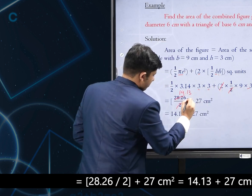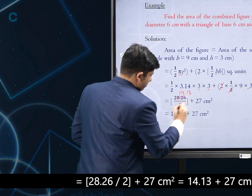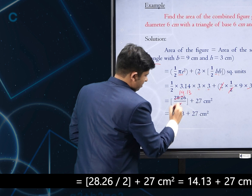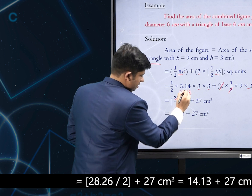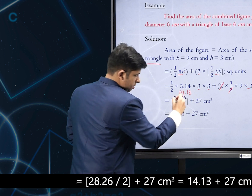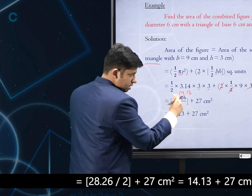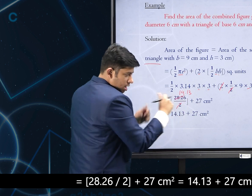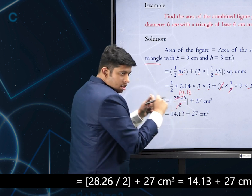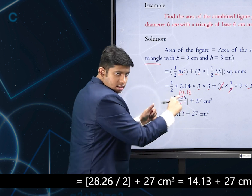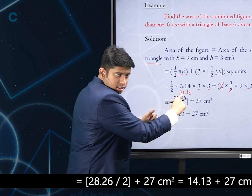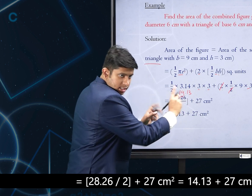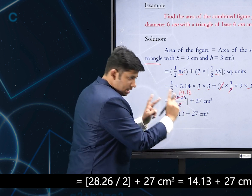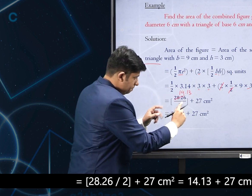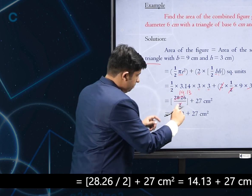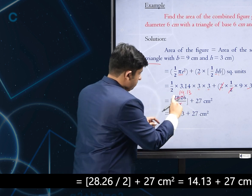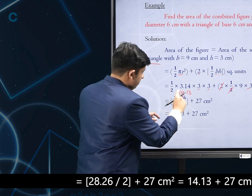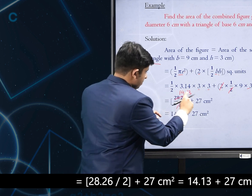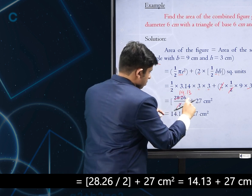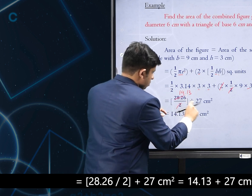28.26/2 ప్లస్ 27 సెంటీమీటర్ స్క్వేర్.